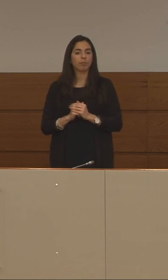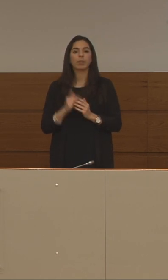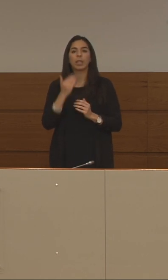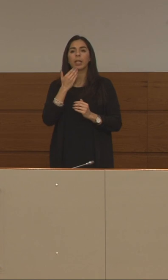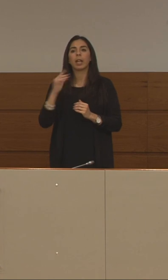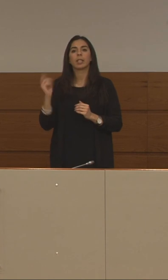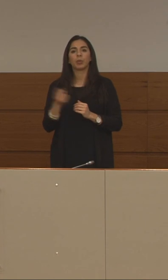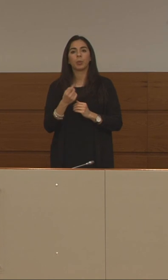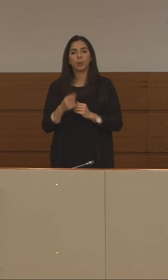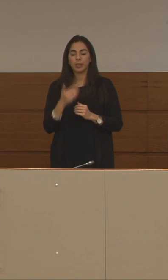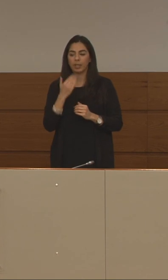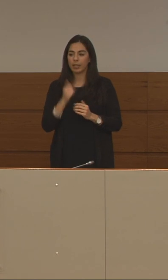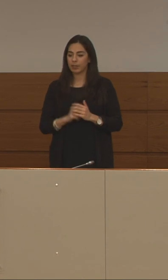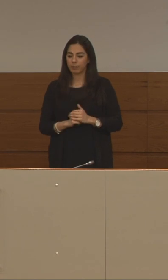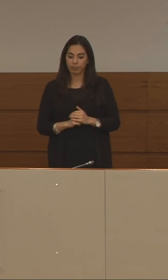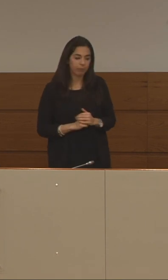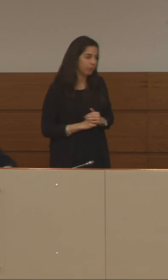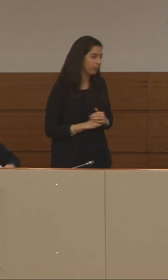grazie